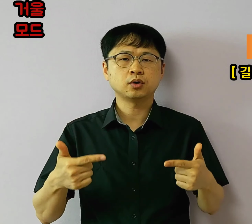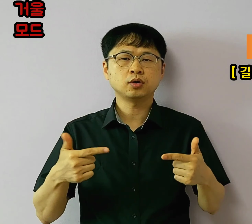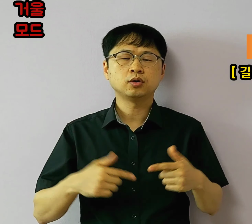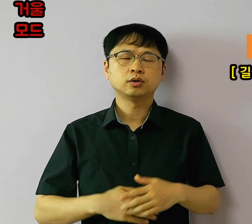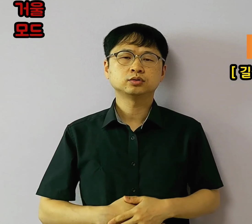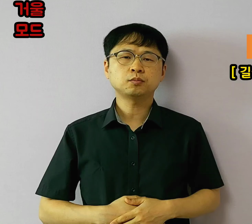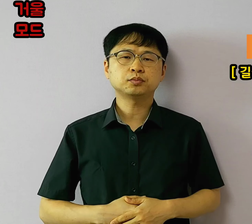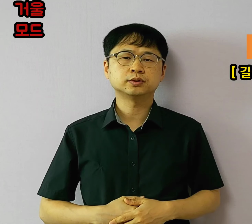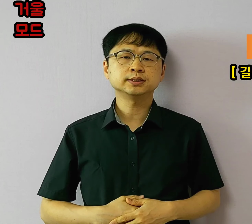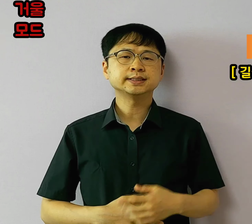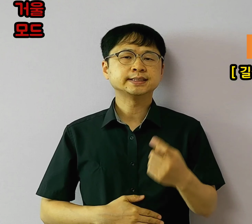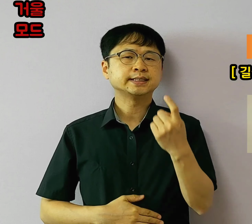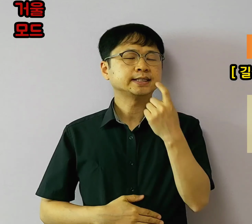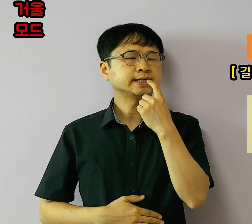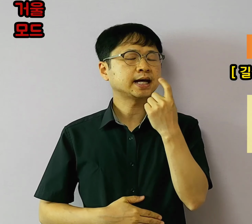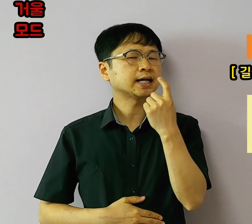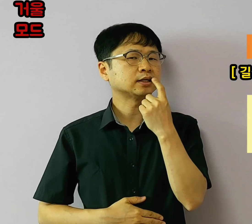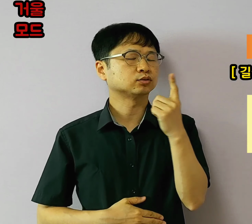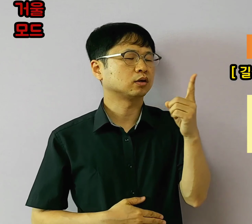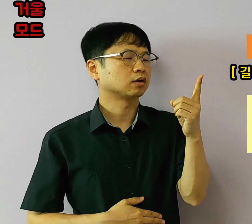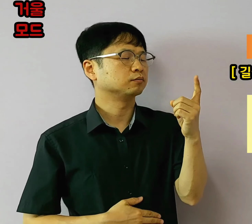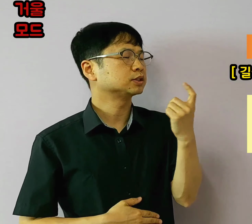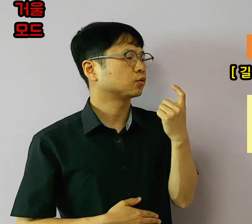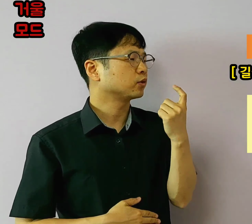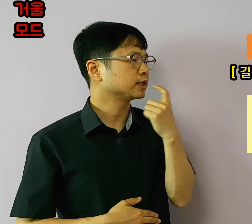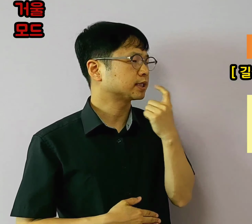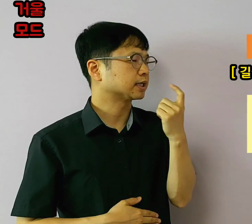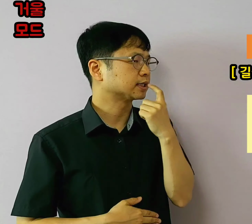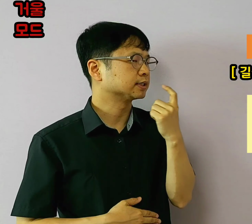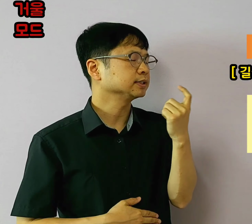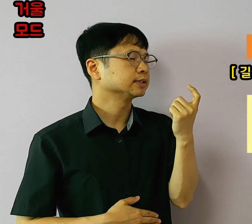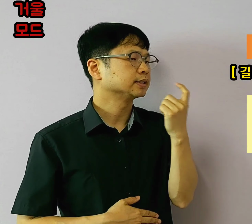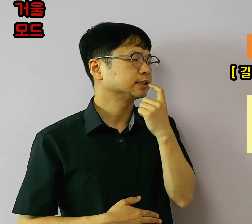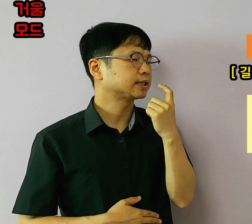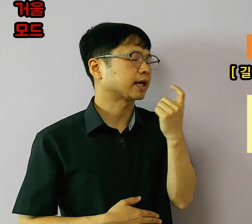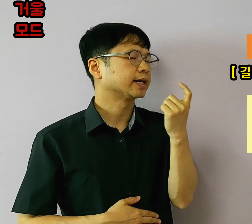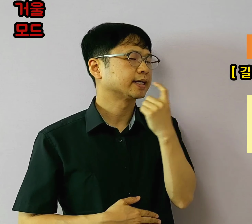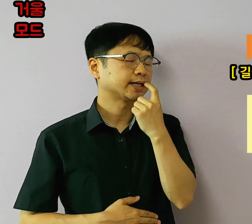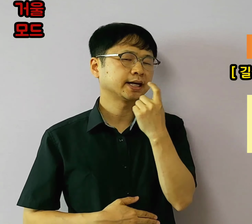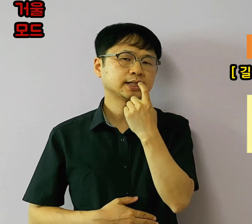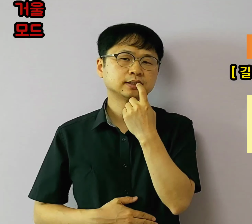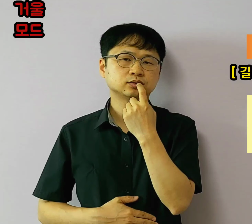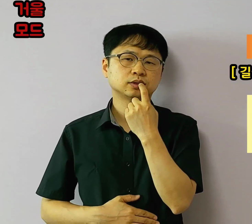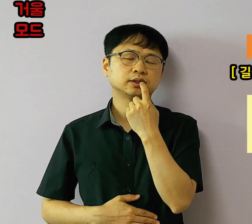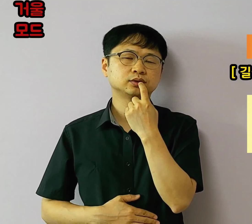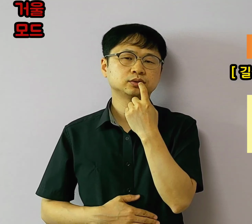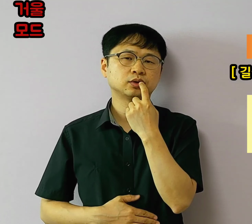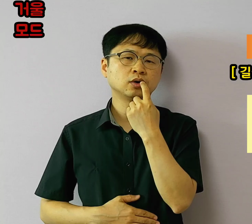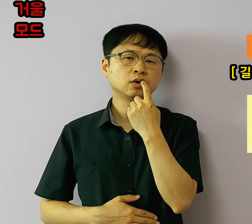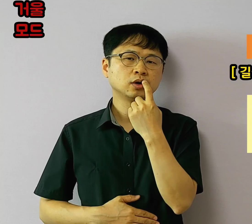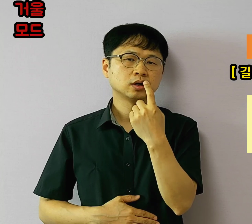배웠고요. 촛불은 희다라는 수어, 검지로 이를 가리키는 흰색, 하얗다는 수어를 해주시고요.